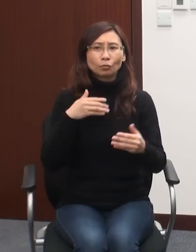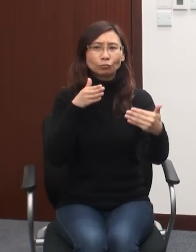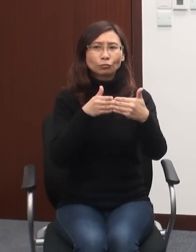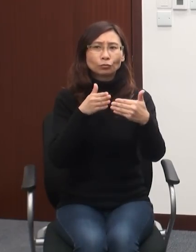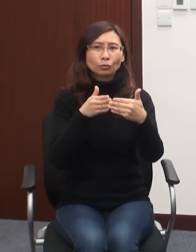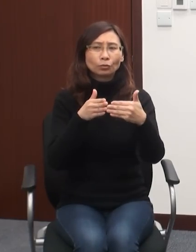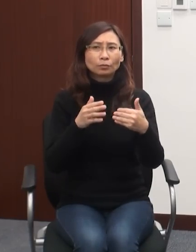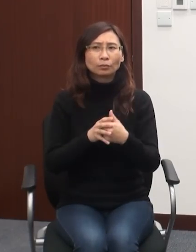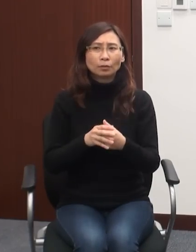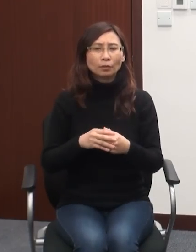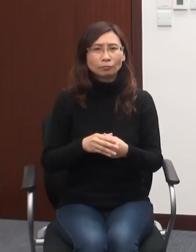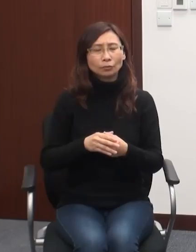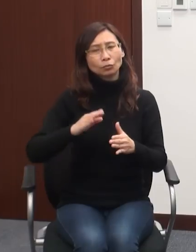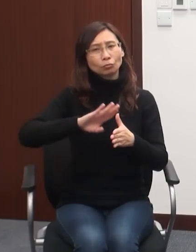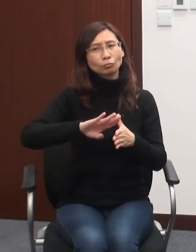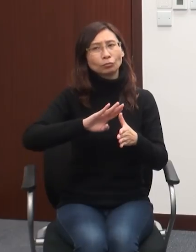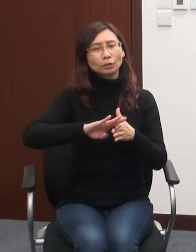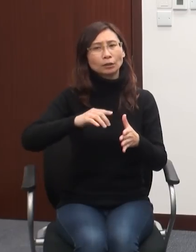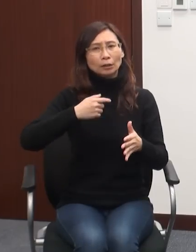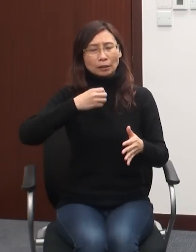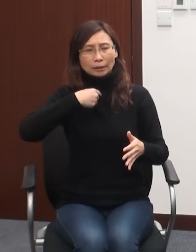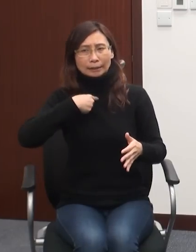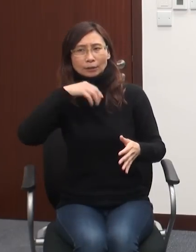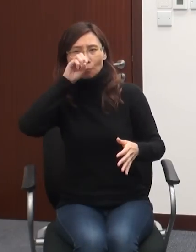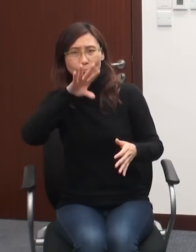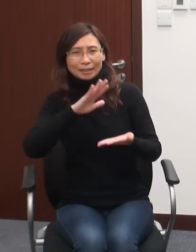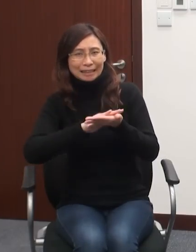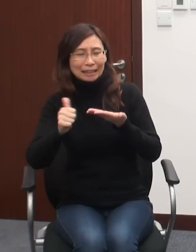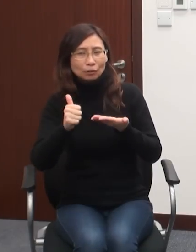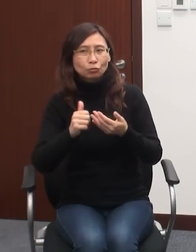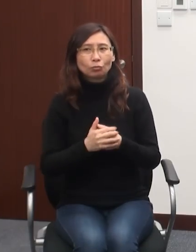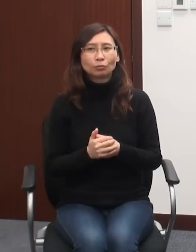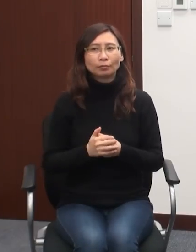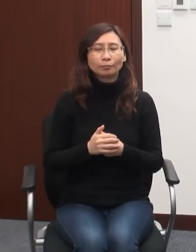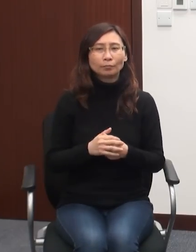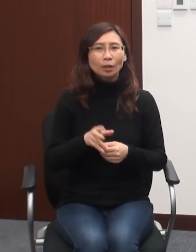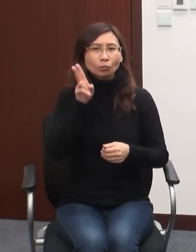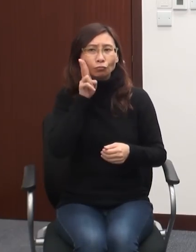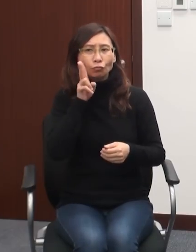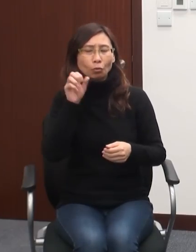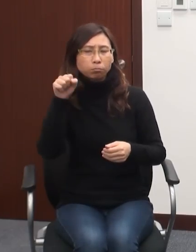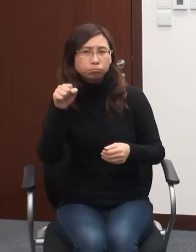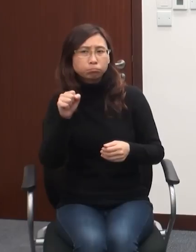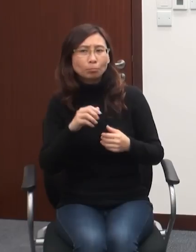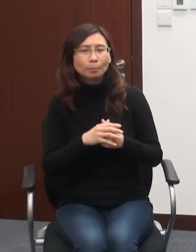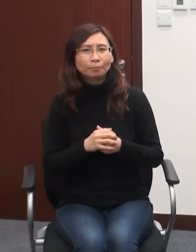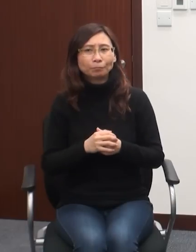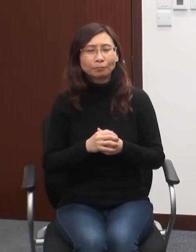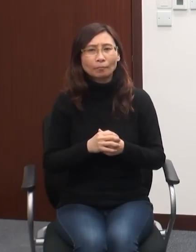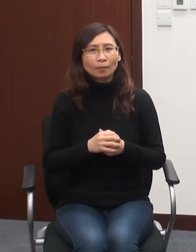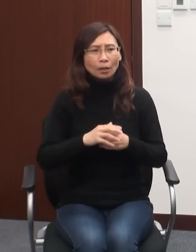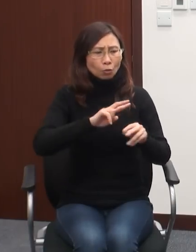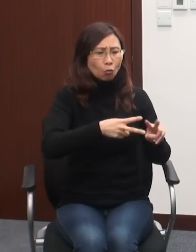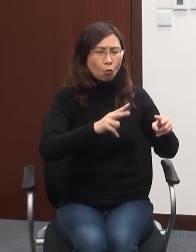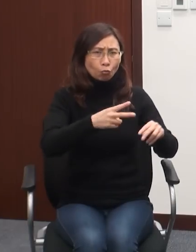心，所以我再問清楚佢，咁你唔使搞咯。咁所以其實如果係已經左改右